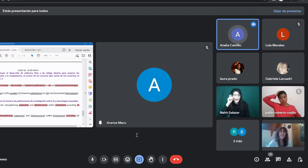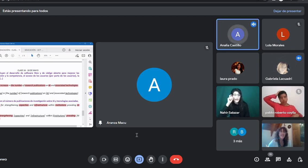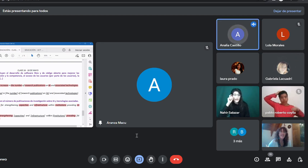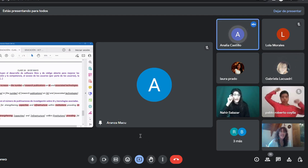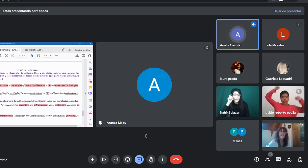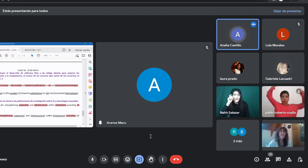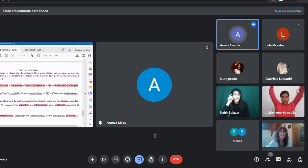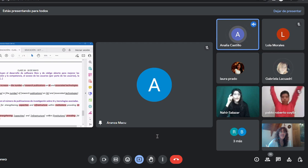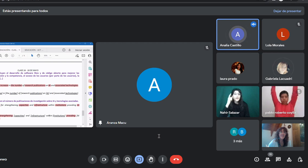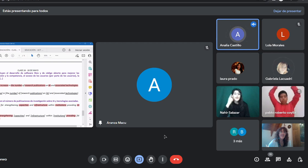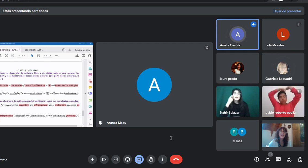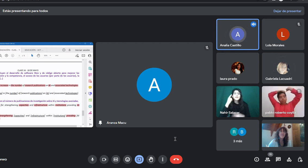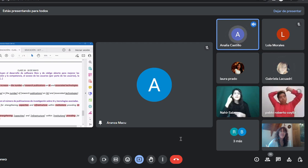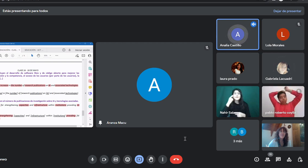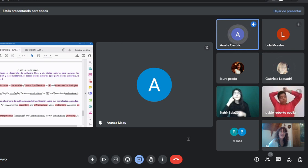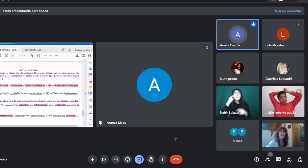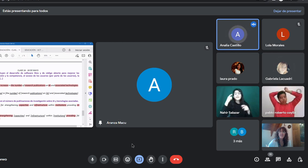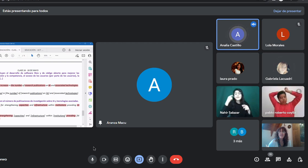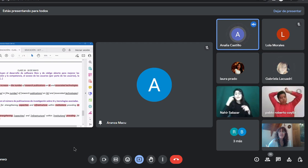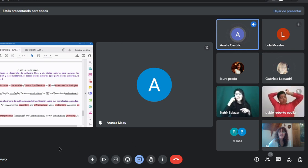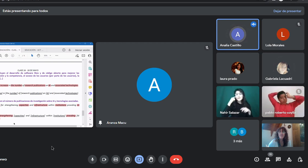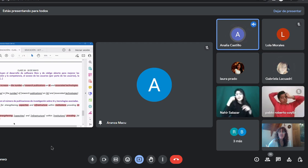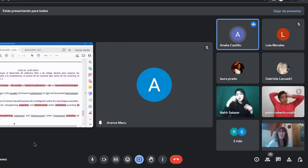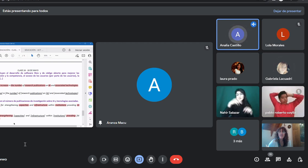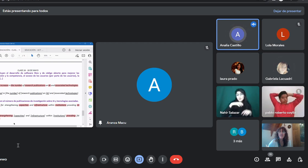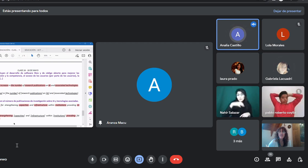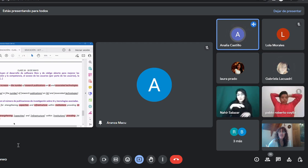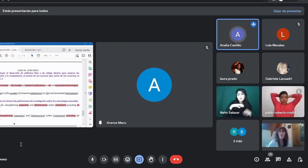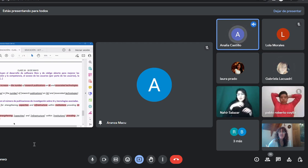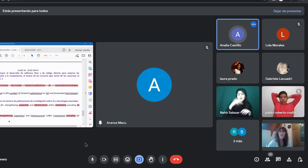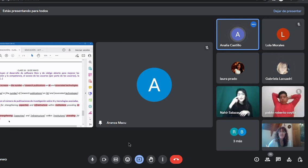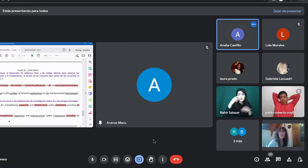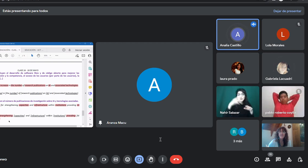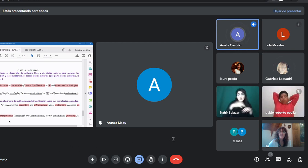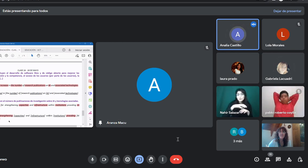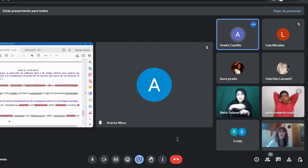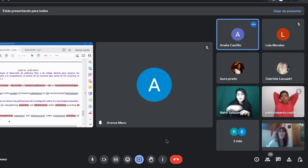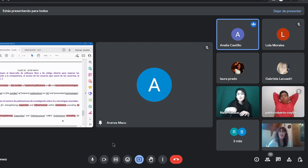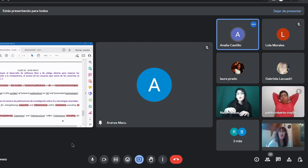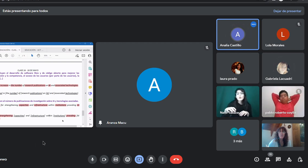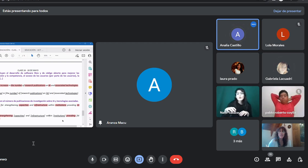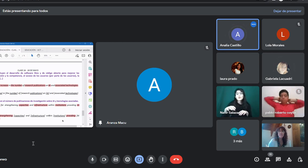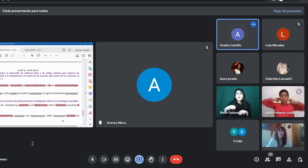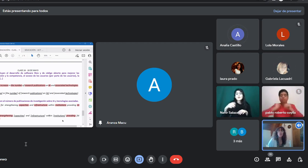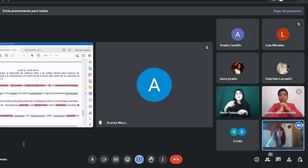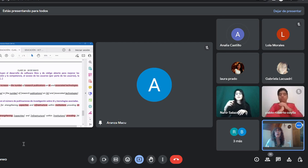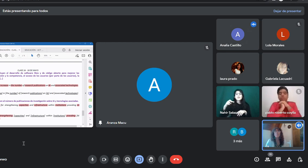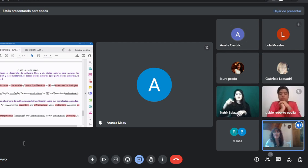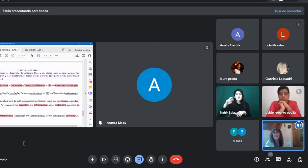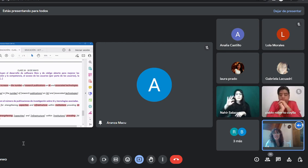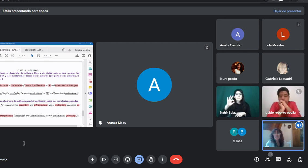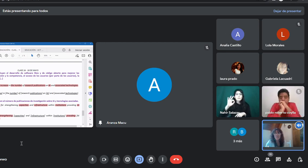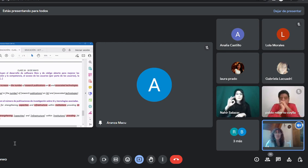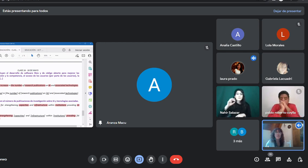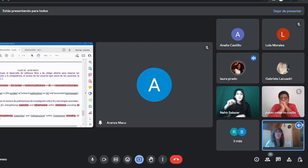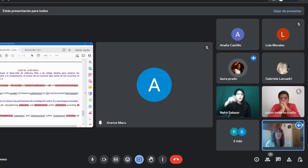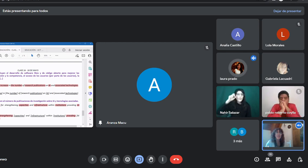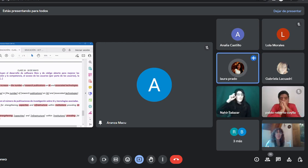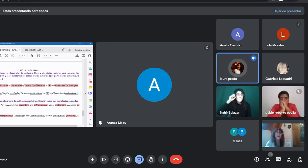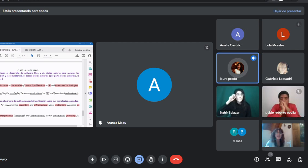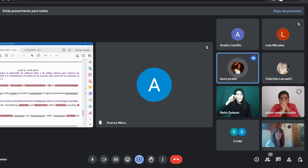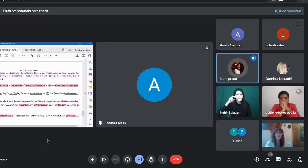Dentro de instituciones que proveen aprendizaje y educación. Aprendizaje no, capacitación,